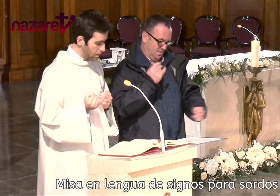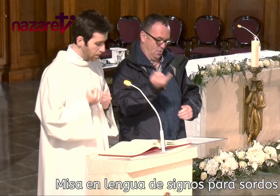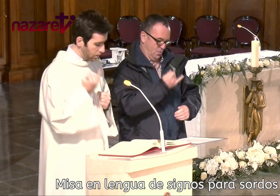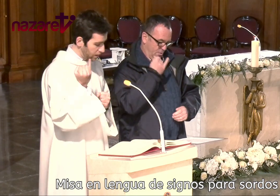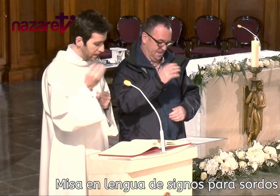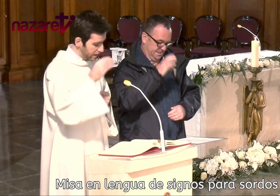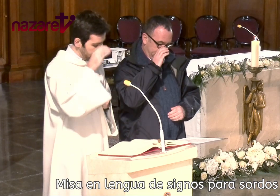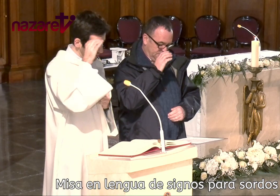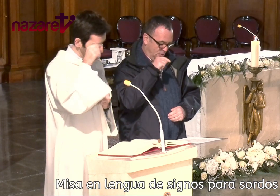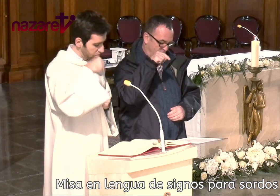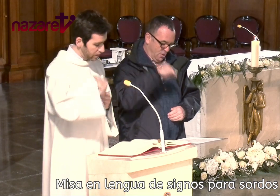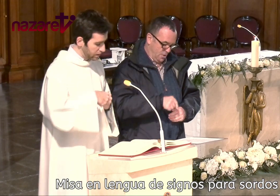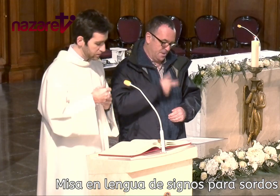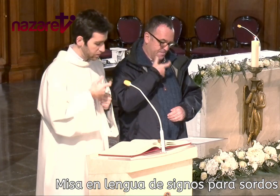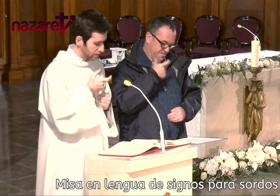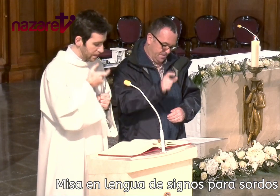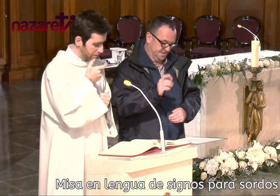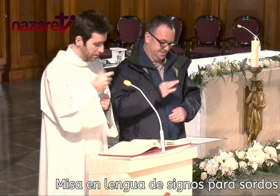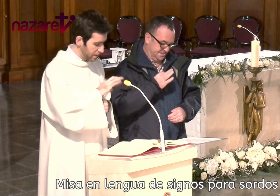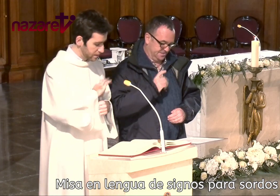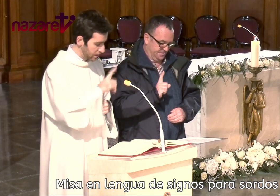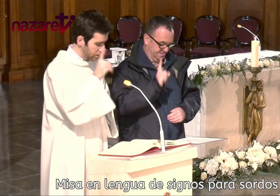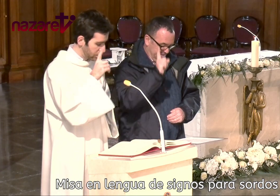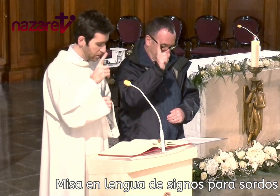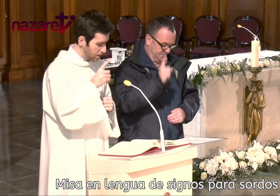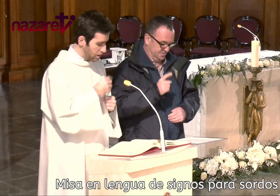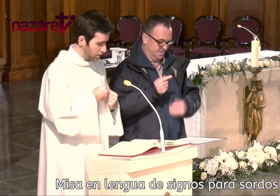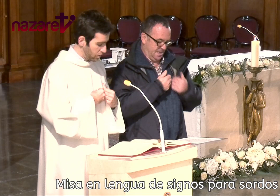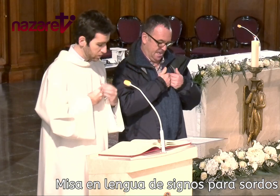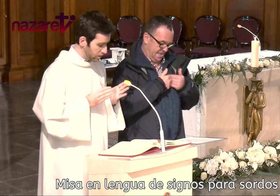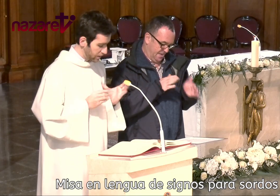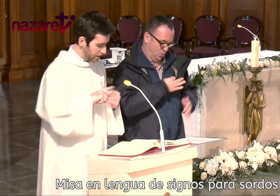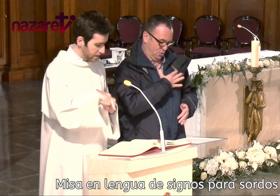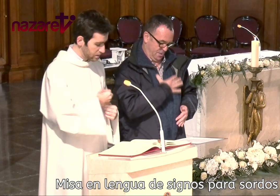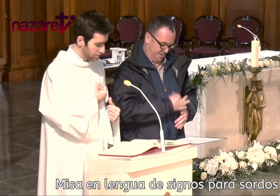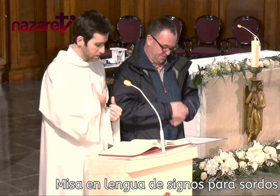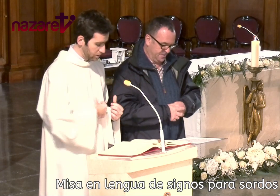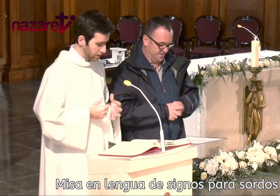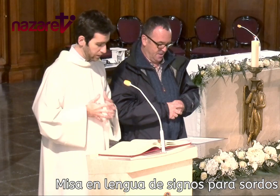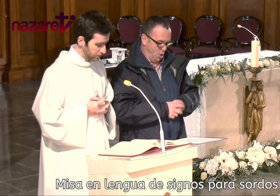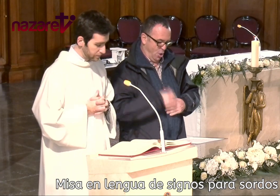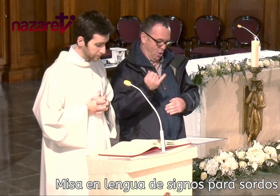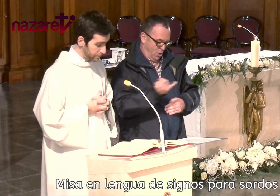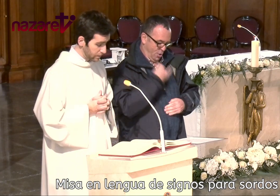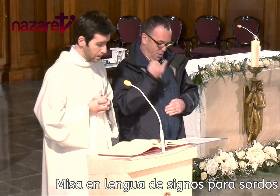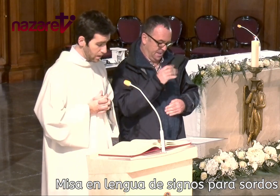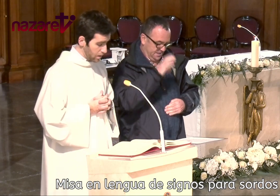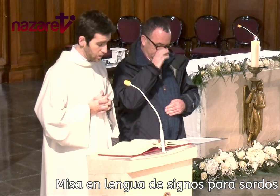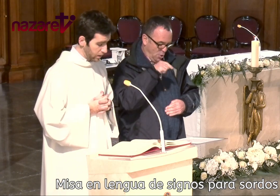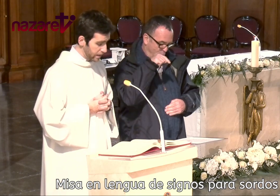ojalá escuchéis hoy es la voz del señor no endurezca es vuestro corazón ojalá le